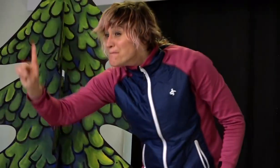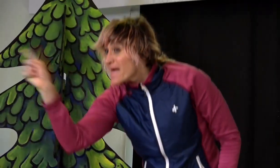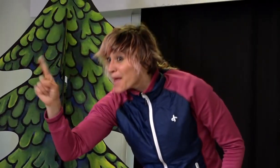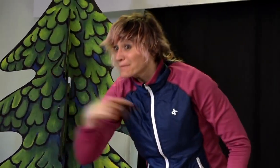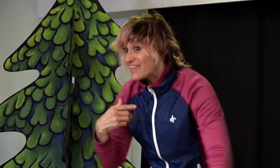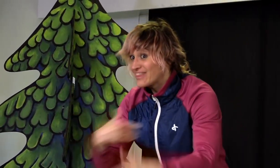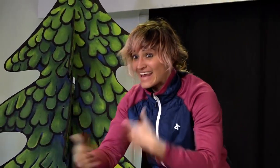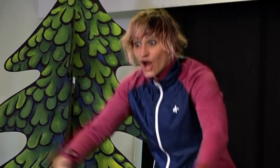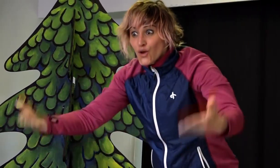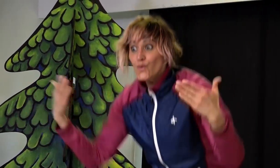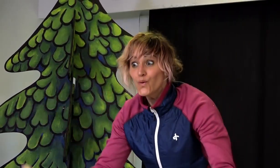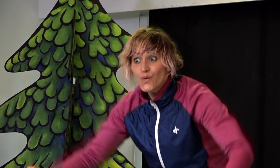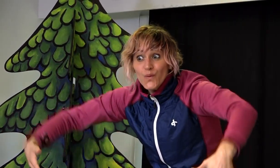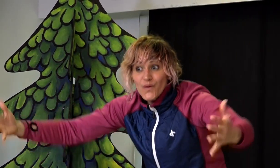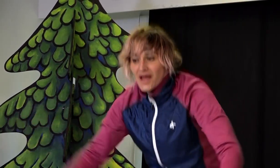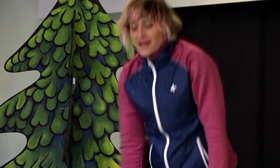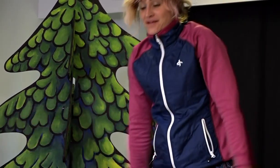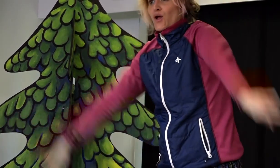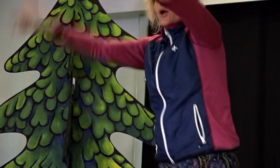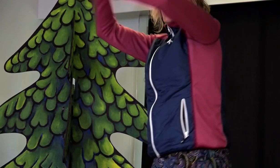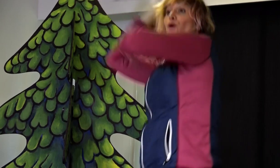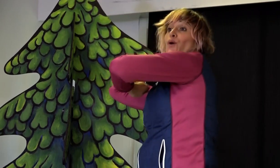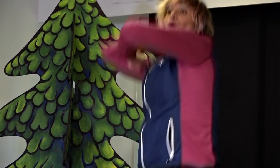Hei, arvatkaapa, mitä minä teen nyt?